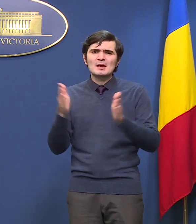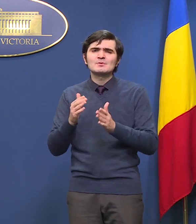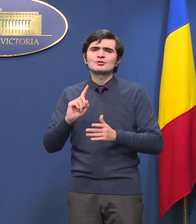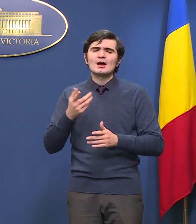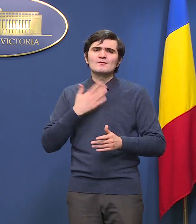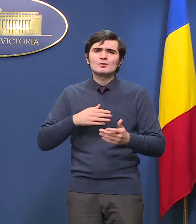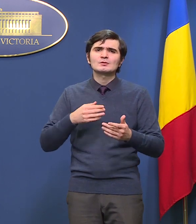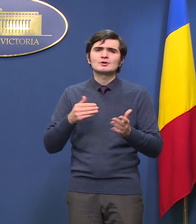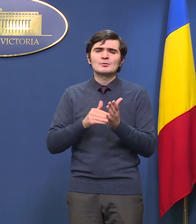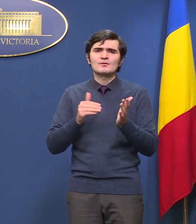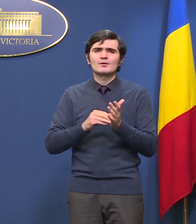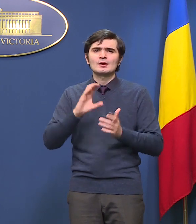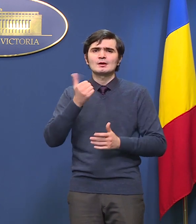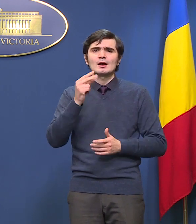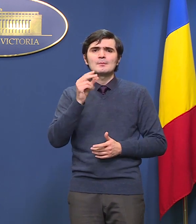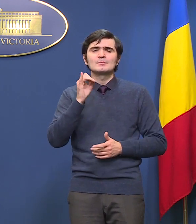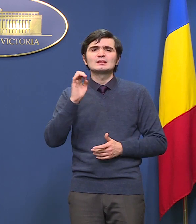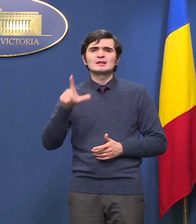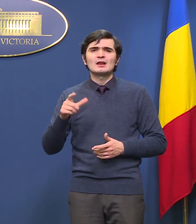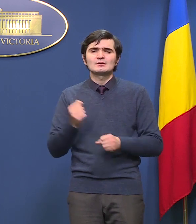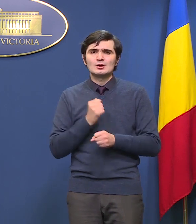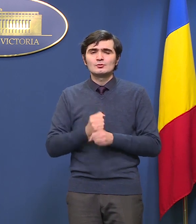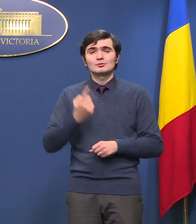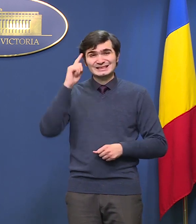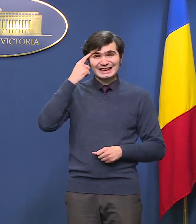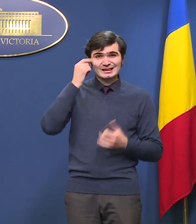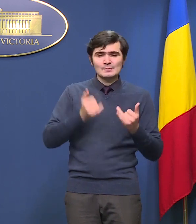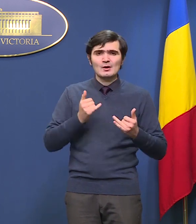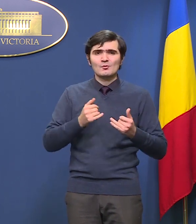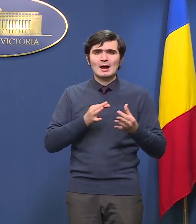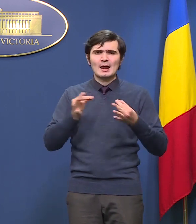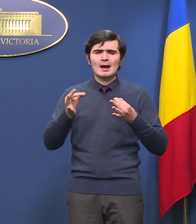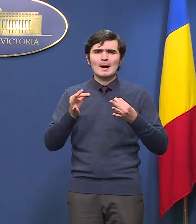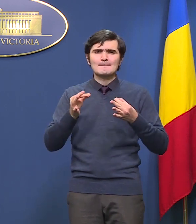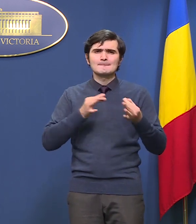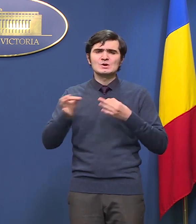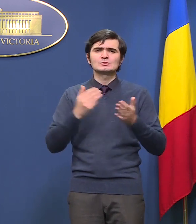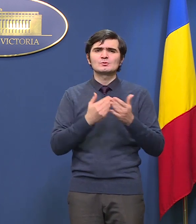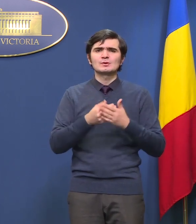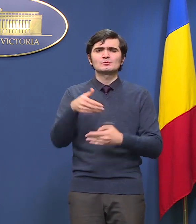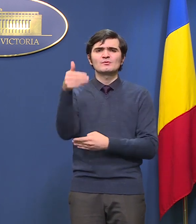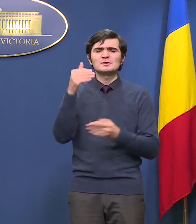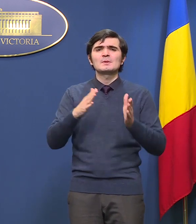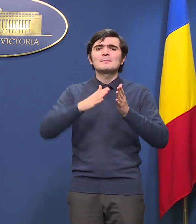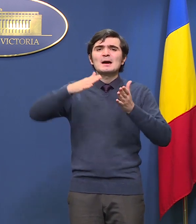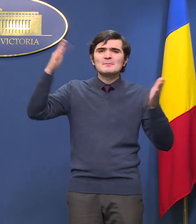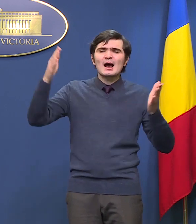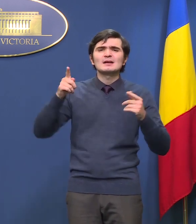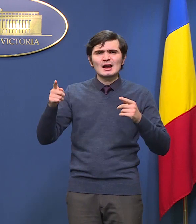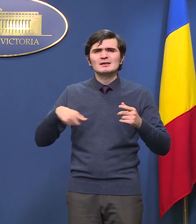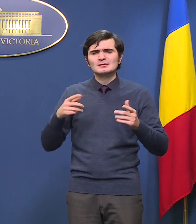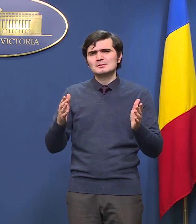lucru. Va trebui să gândim măsuri și pentru companiile mai mari, mai ales companiile care sunt viabile, dar sunt afectate temporar, pentru a